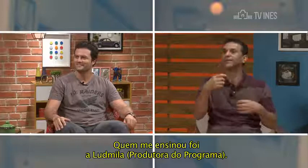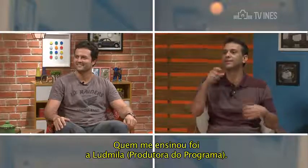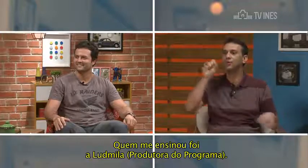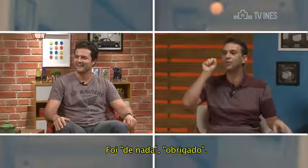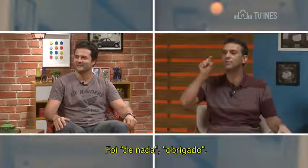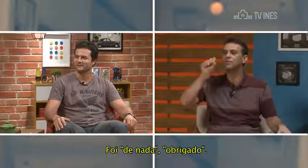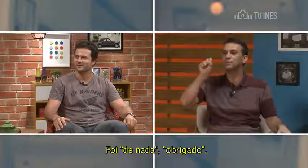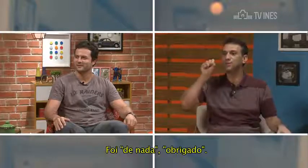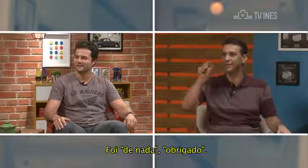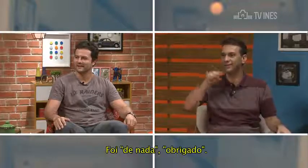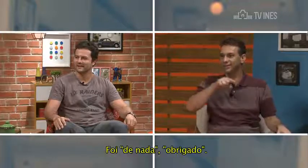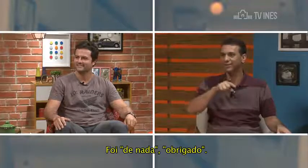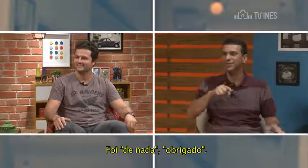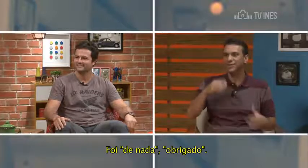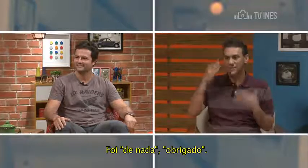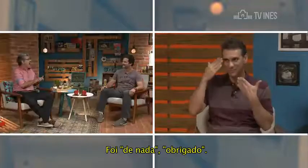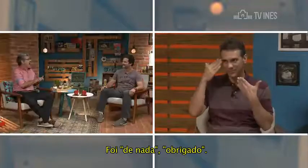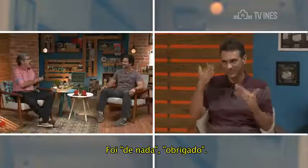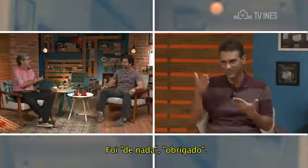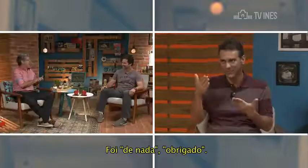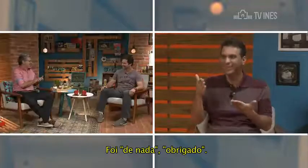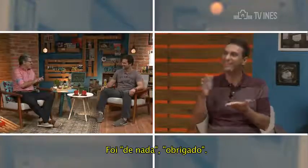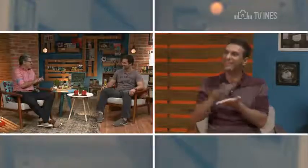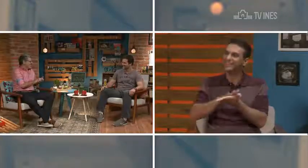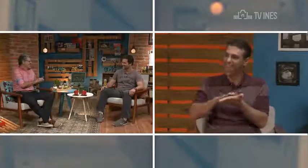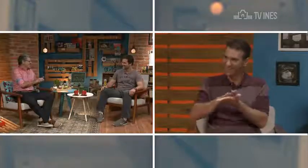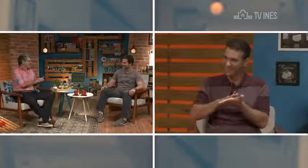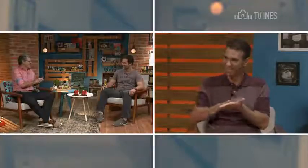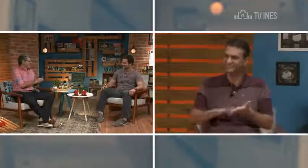Ludmilla. O de nada, obrigado.